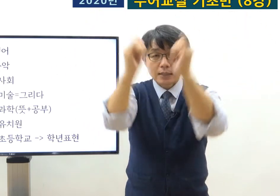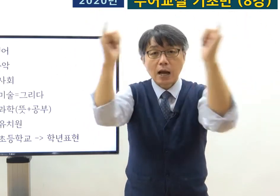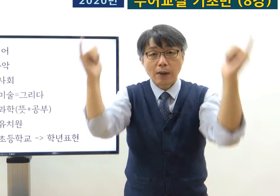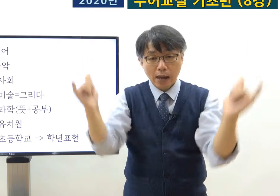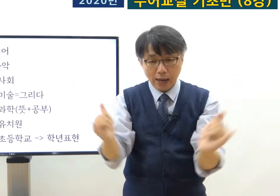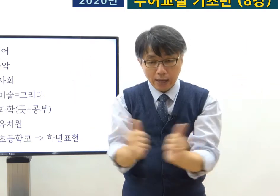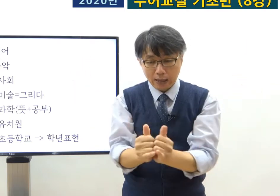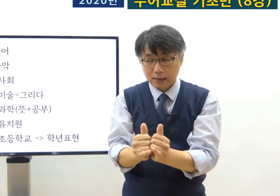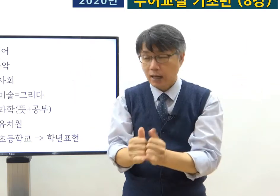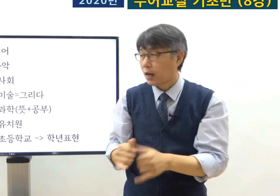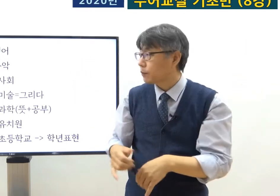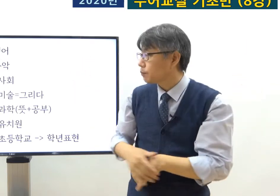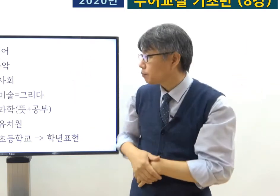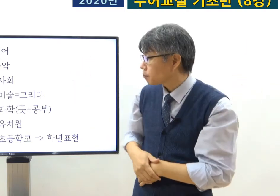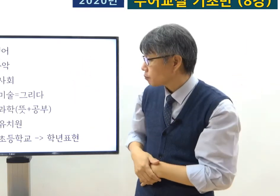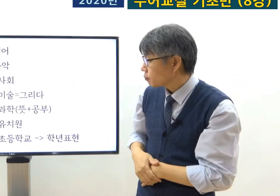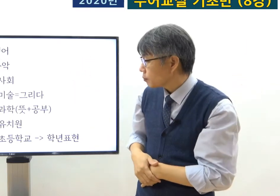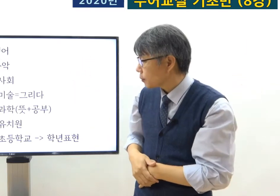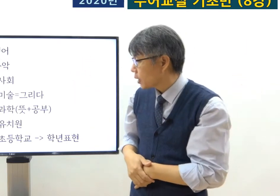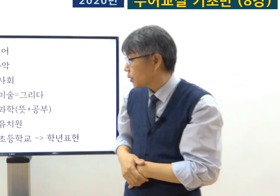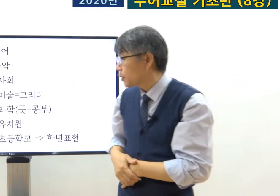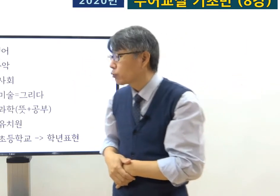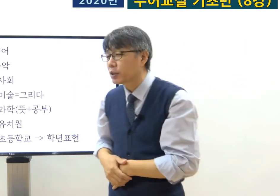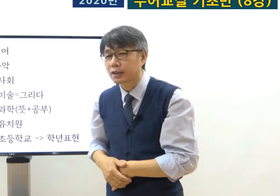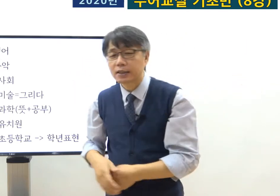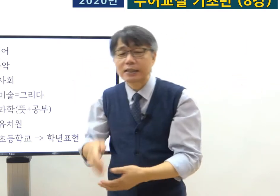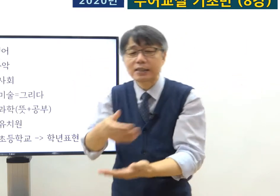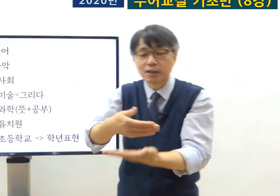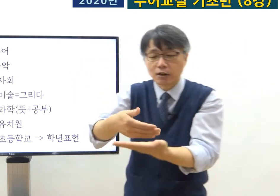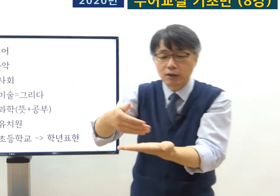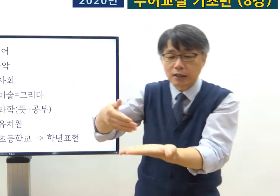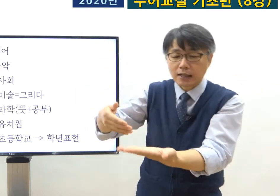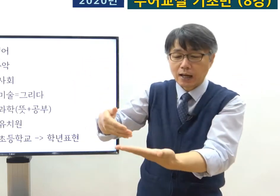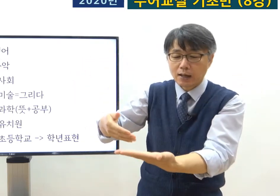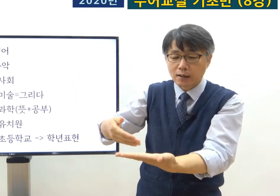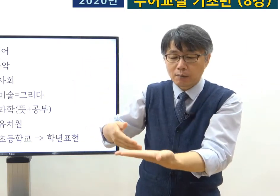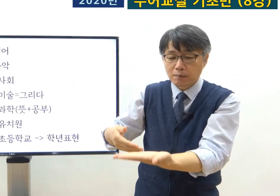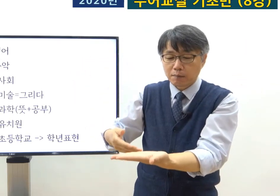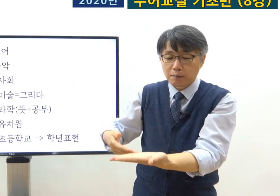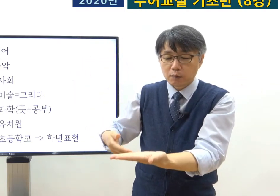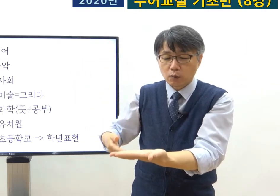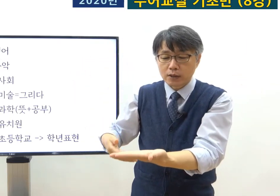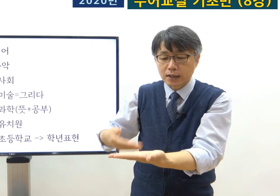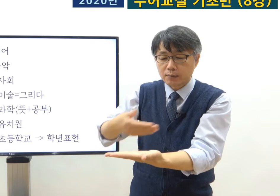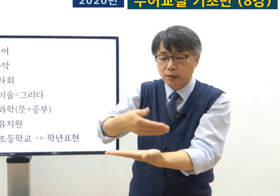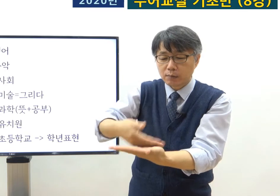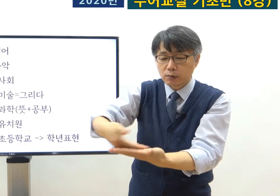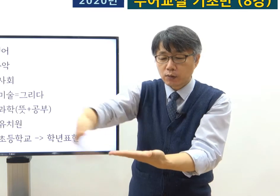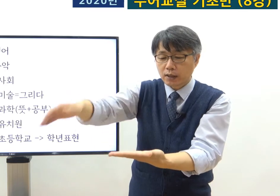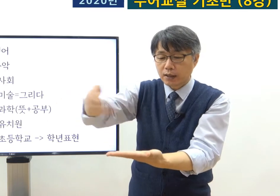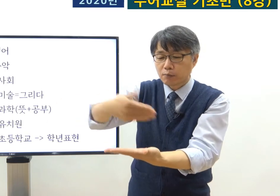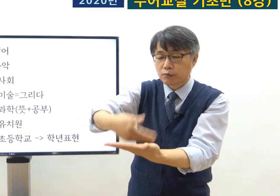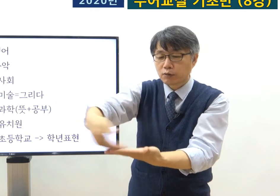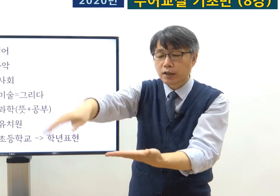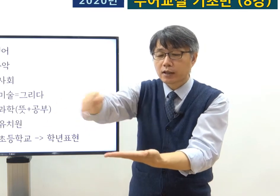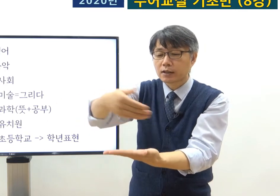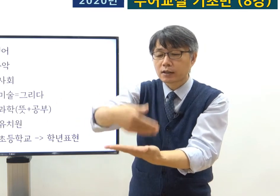사회. 자, 미술은 그리는 거예요. 자, 도화지가 있으면 위에다 이렇게 붓으로 이렇게 그리는